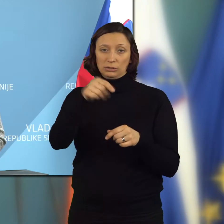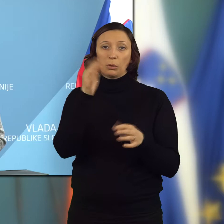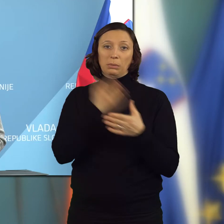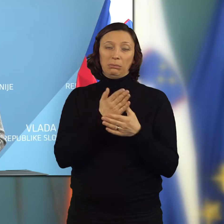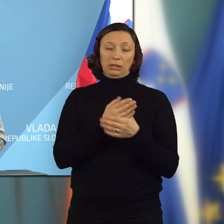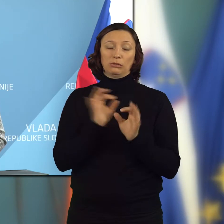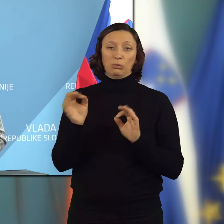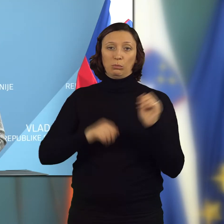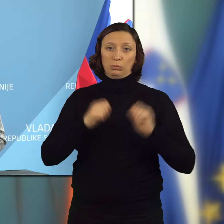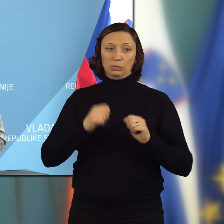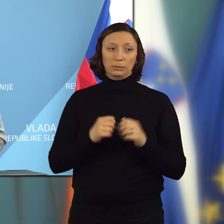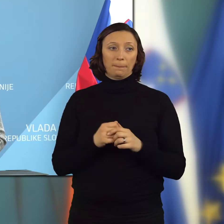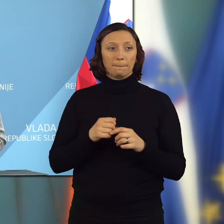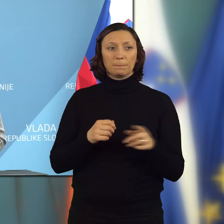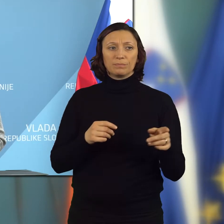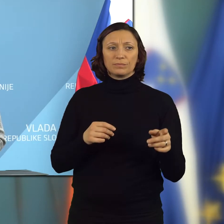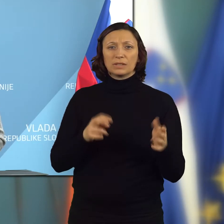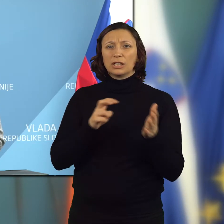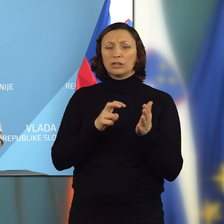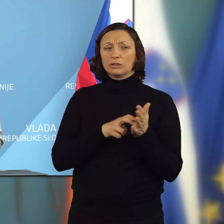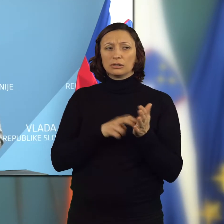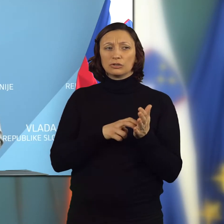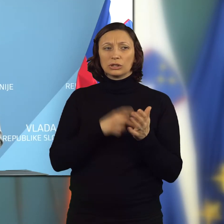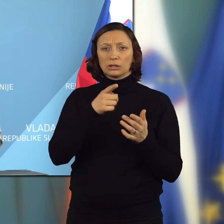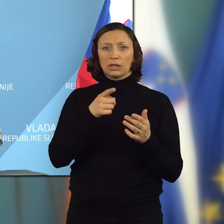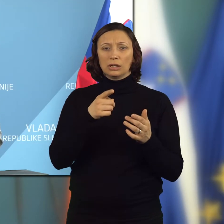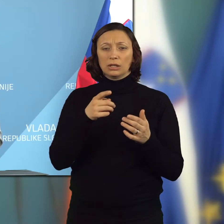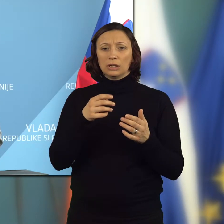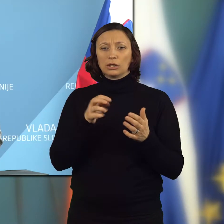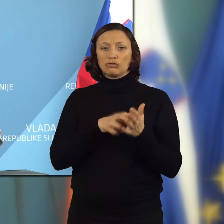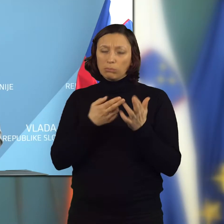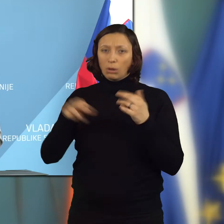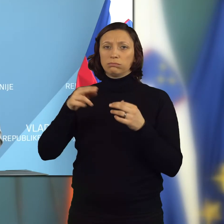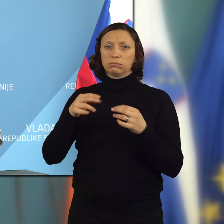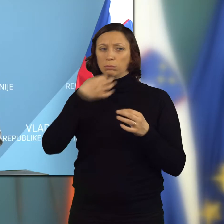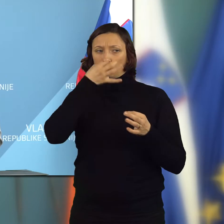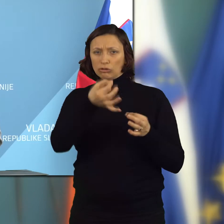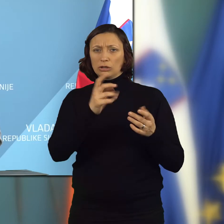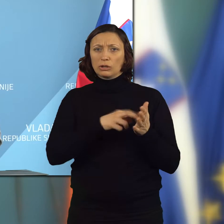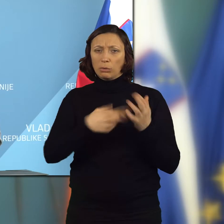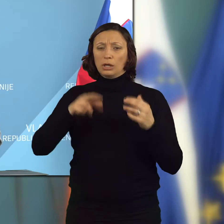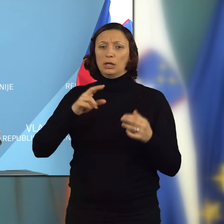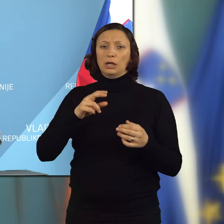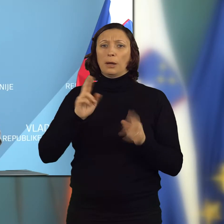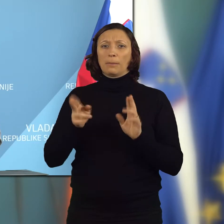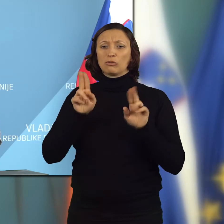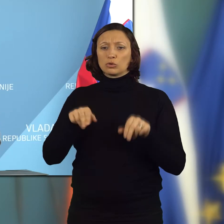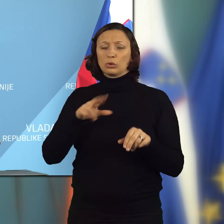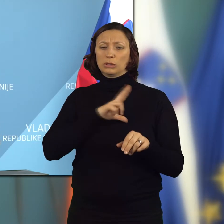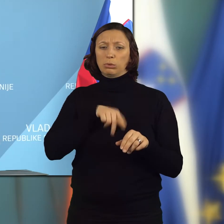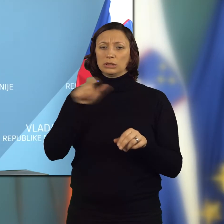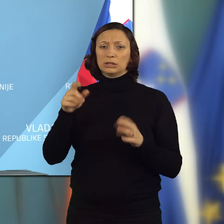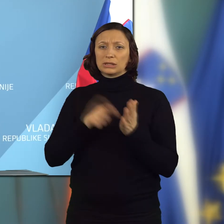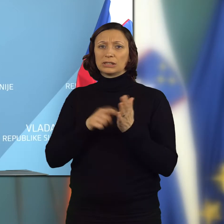sistemu, primerno zagotovljena. Gospa ministrica, stvar je v tem, da bo stvar vmes še eskalirala. Sindikata pravosodnih